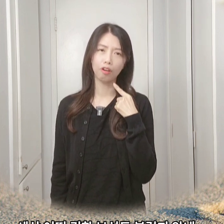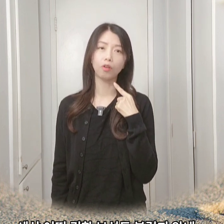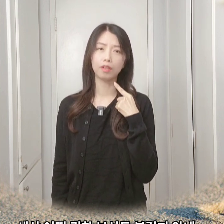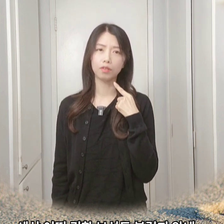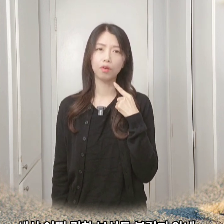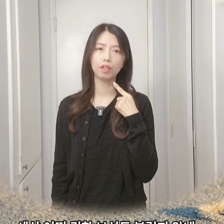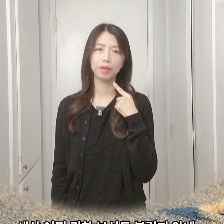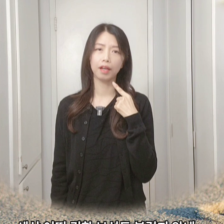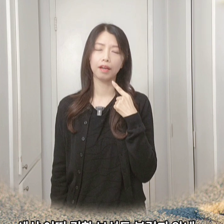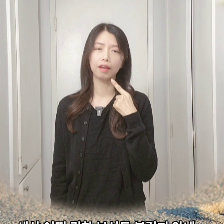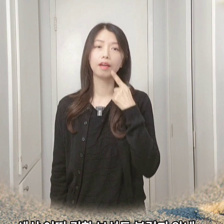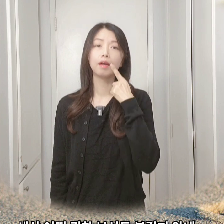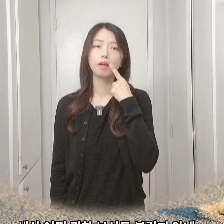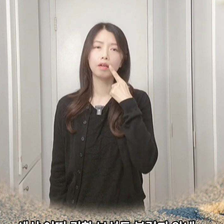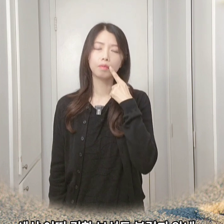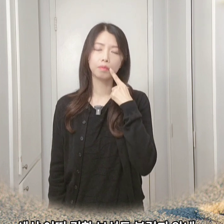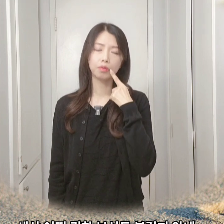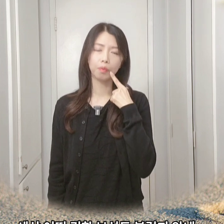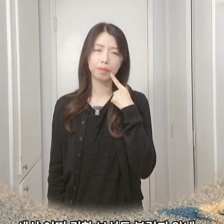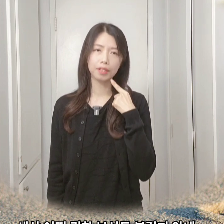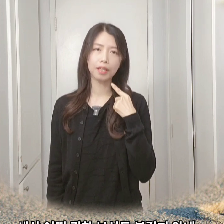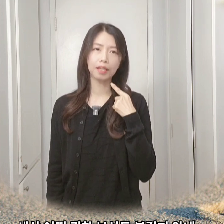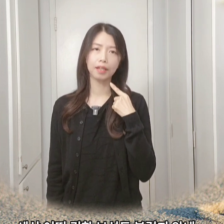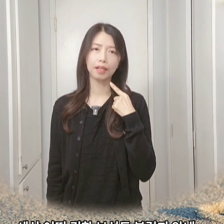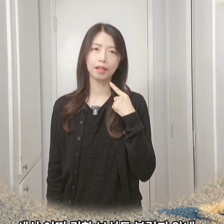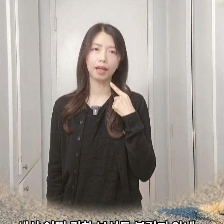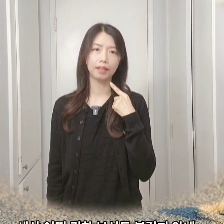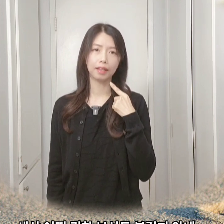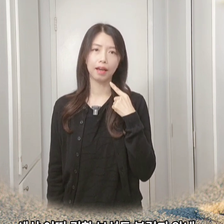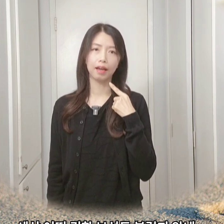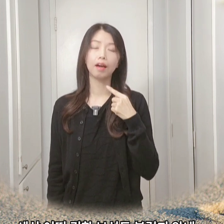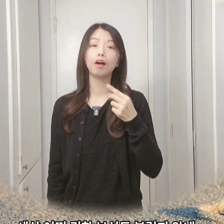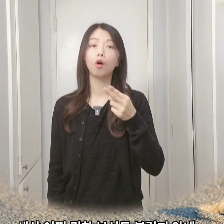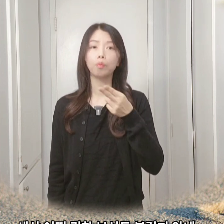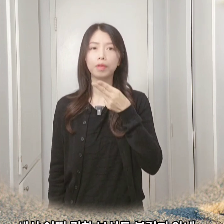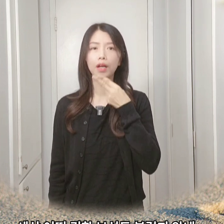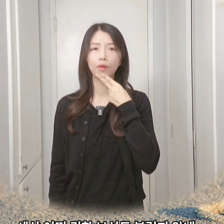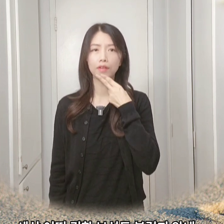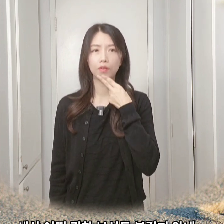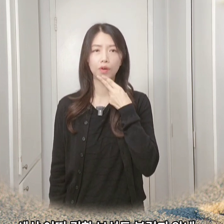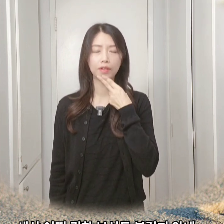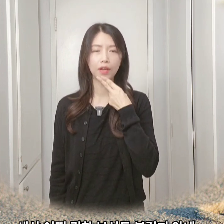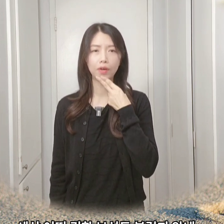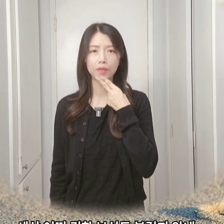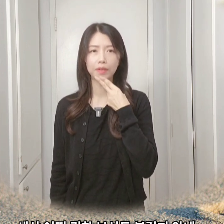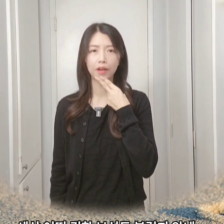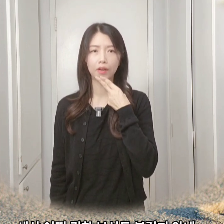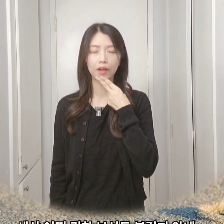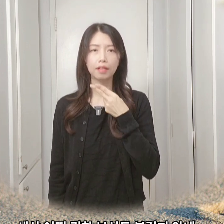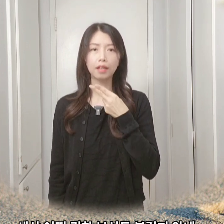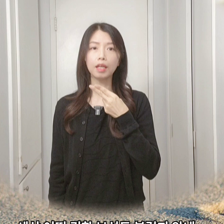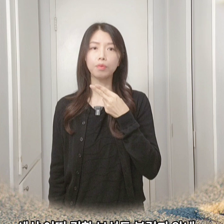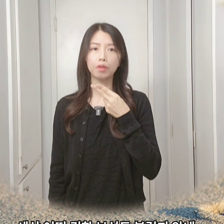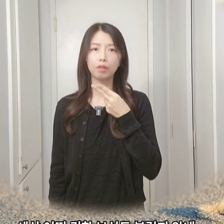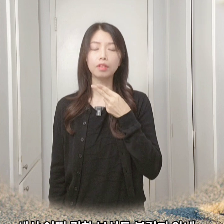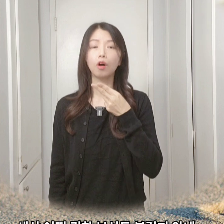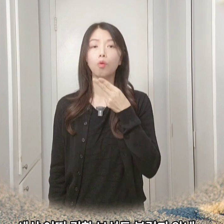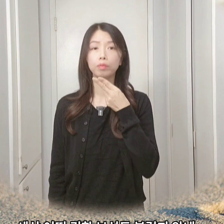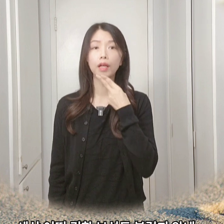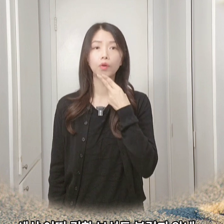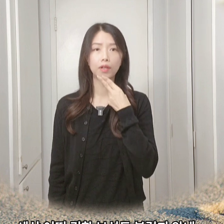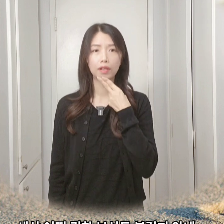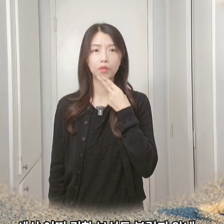부러워 이런 뜻의 수어가 됩니다. 부럽지 않다. 없다라고 한 뜻의 수어를 사용하시면 돼요. 상태